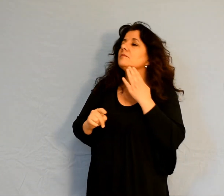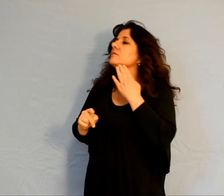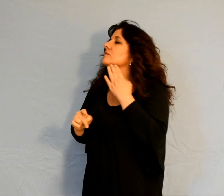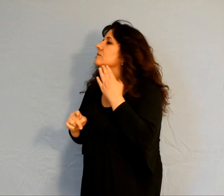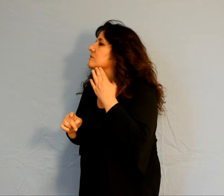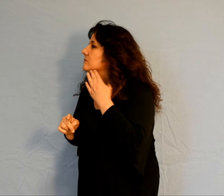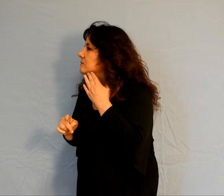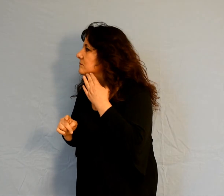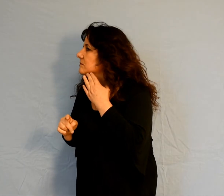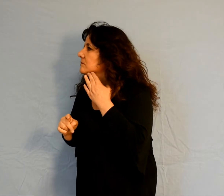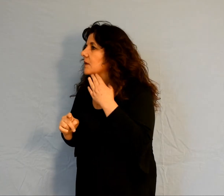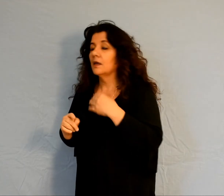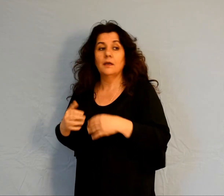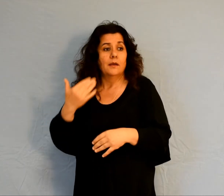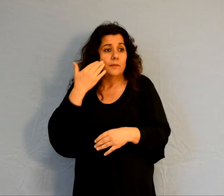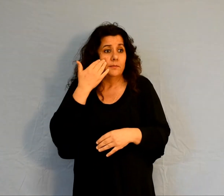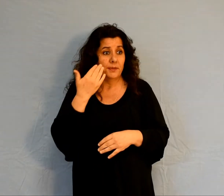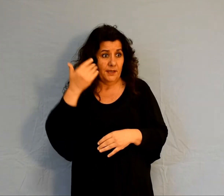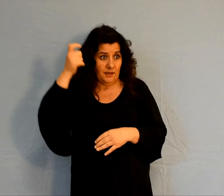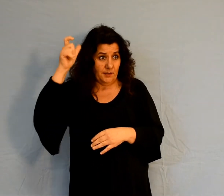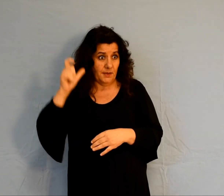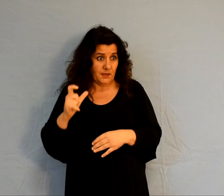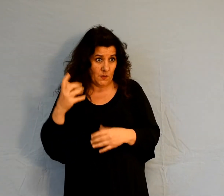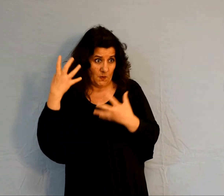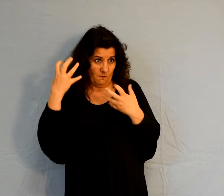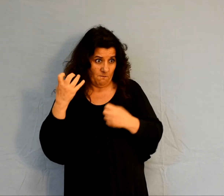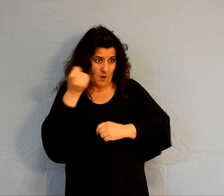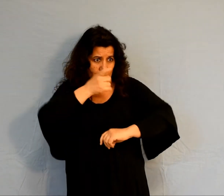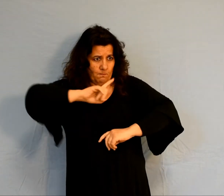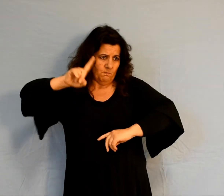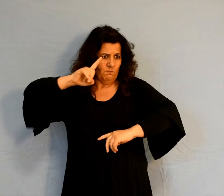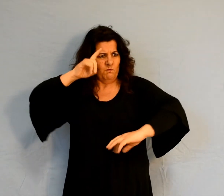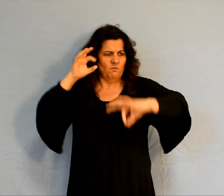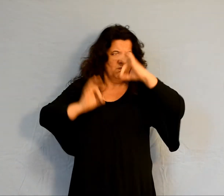Et si quelqu'un veut te poursuivre en justice et prendre ta tunique,